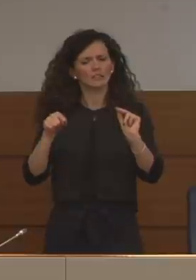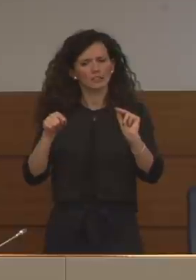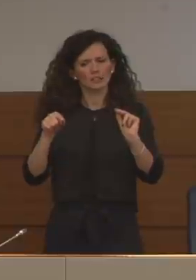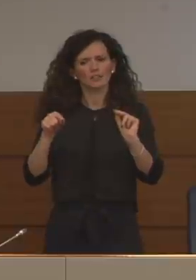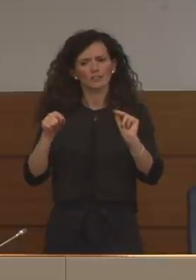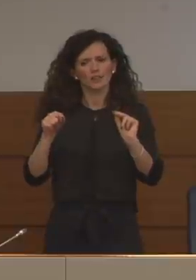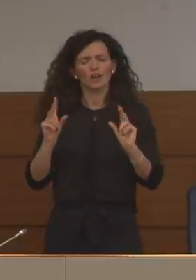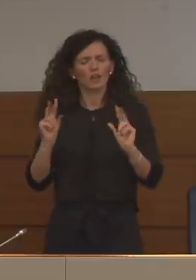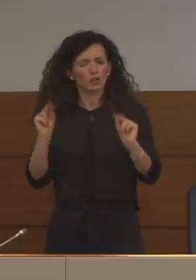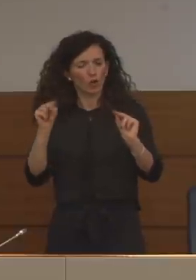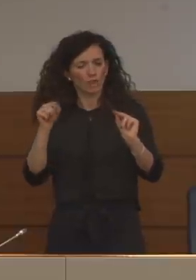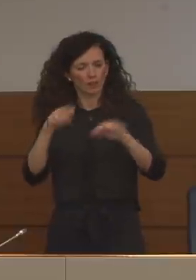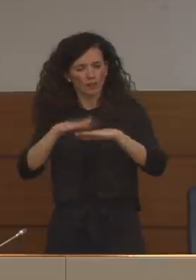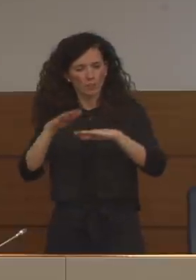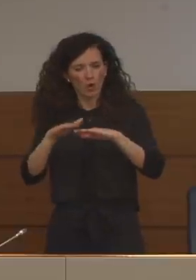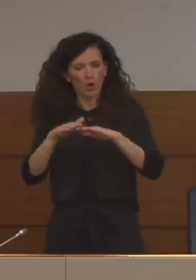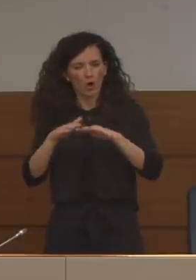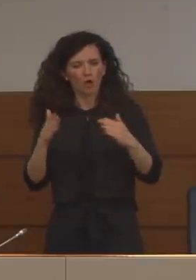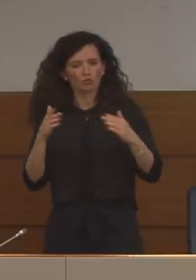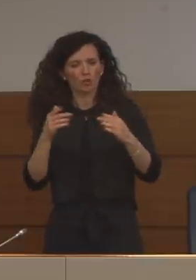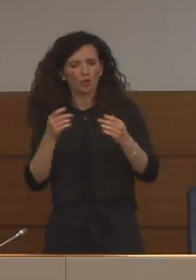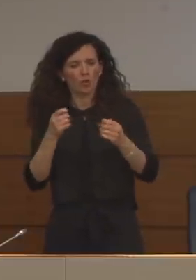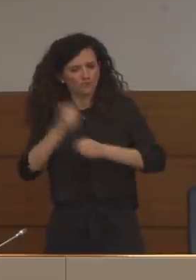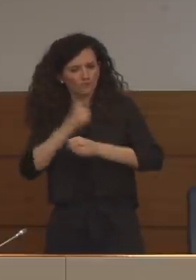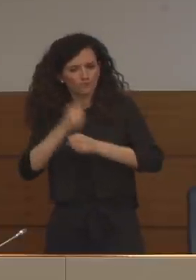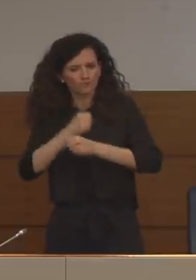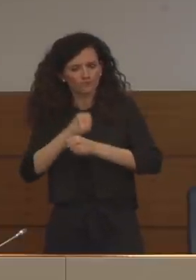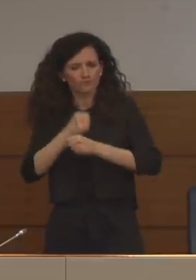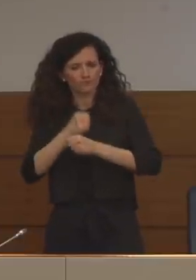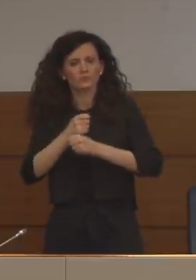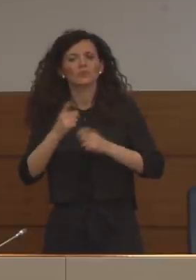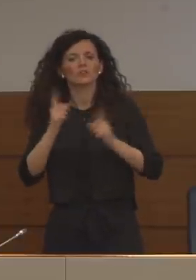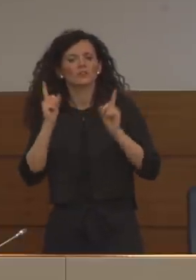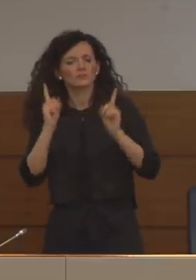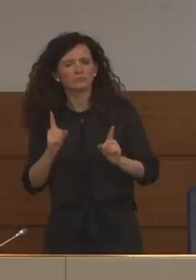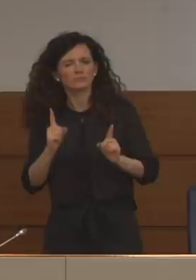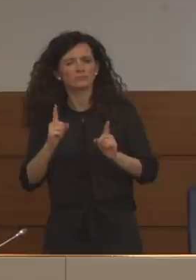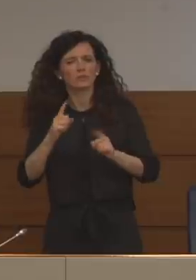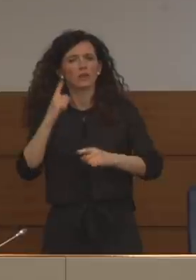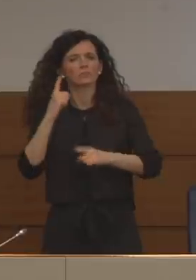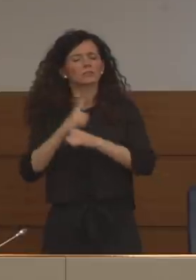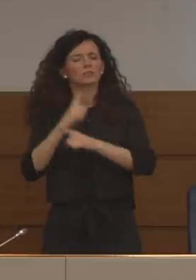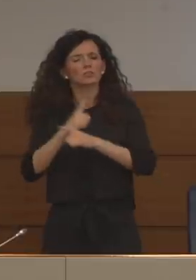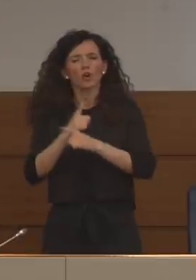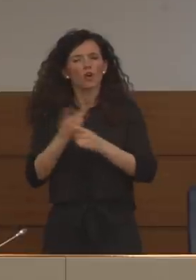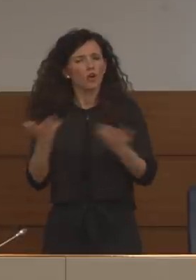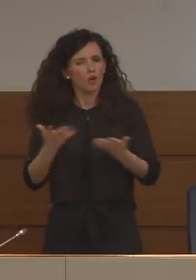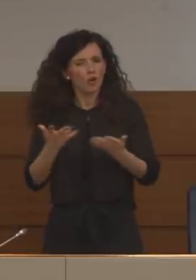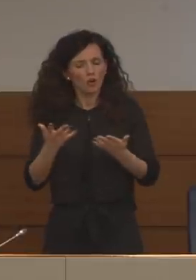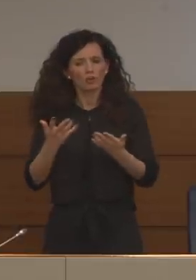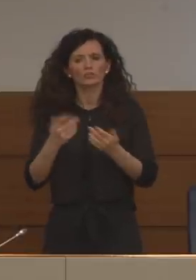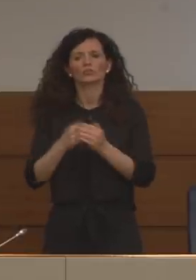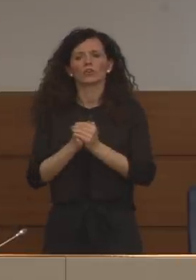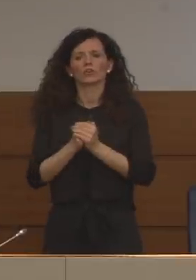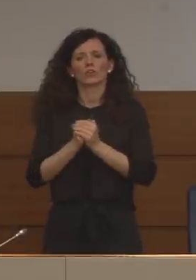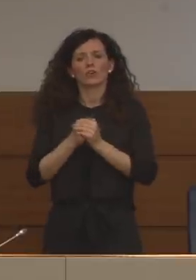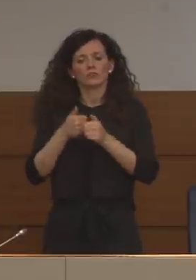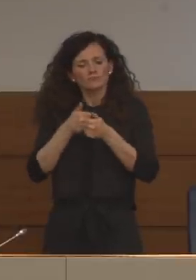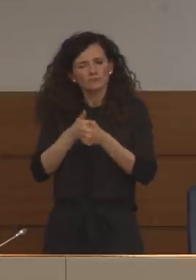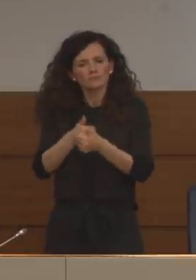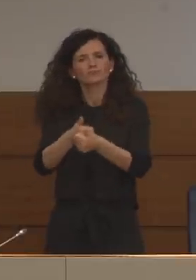bisogno di garantire una stringente rigorosità nella conduzione